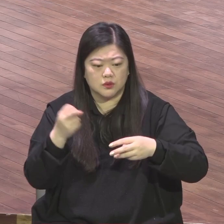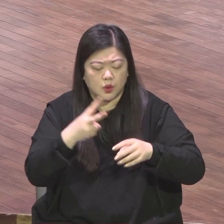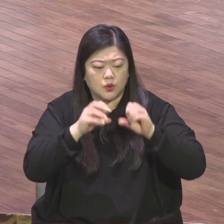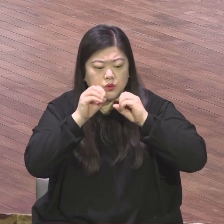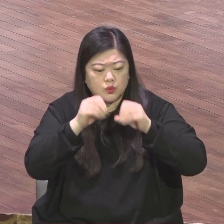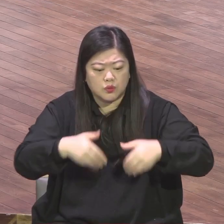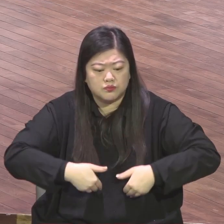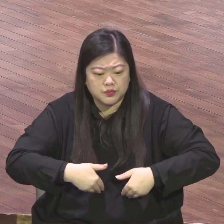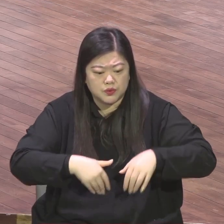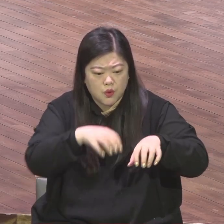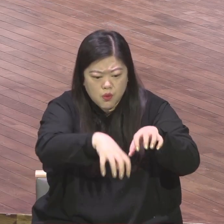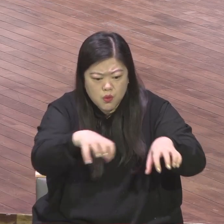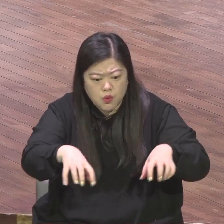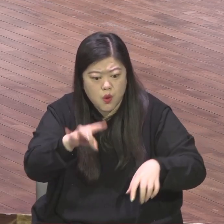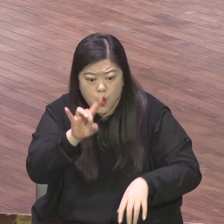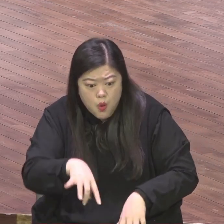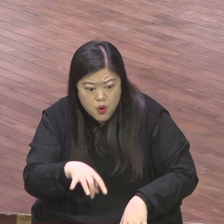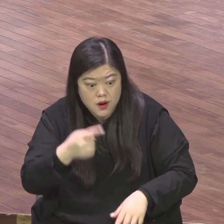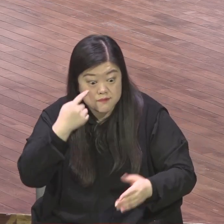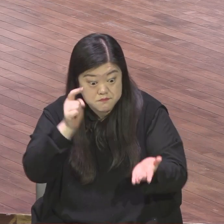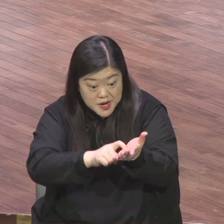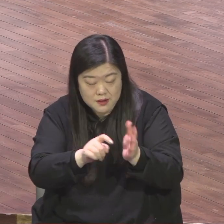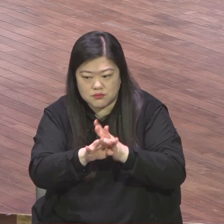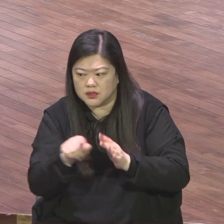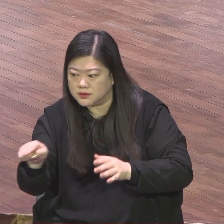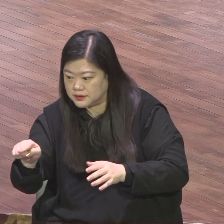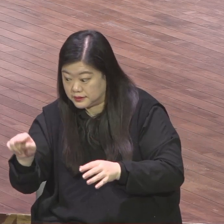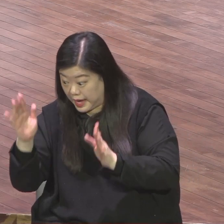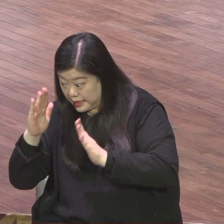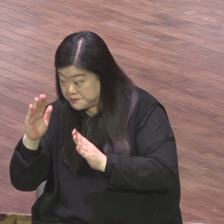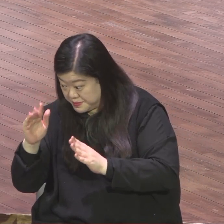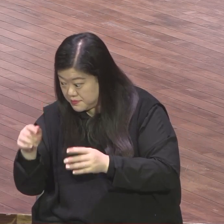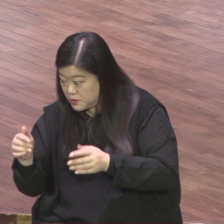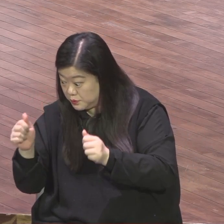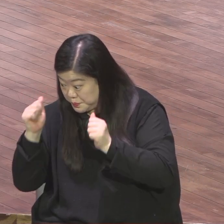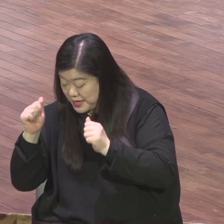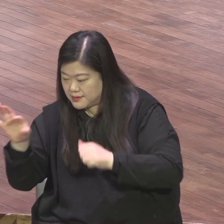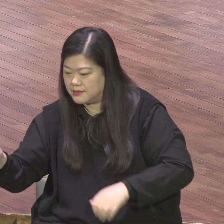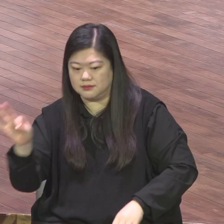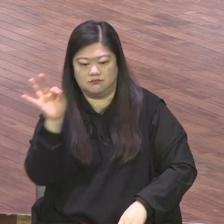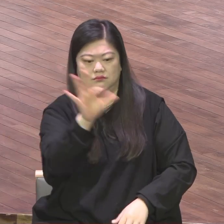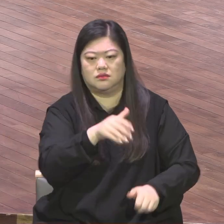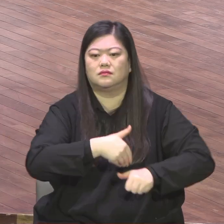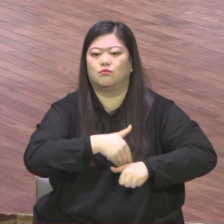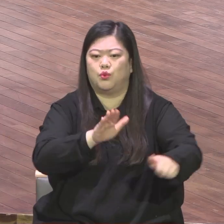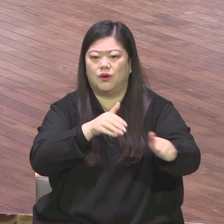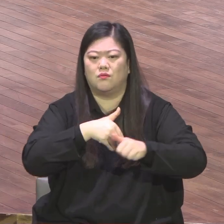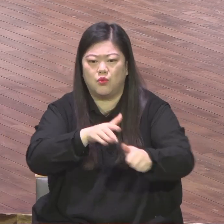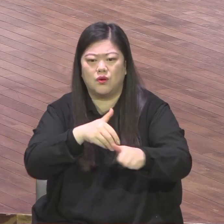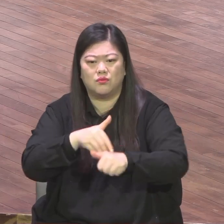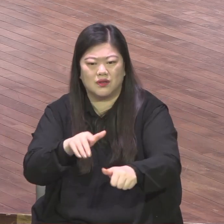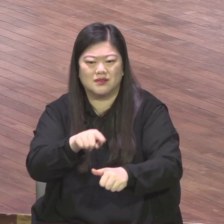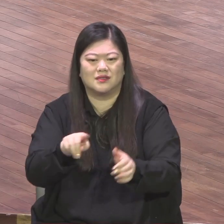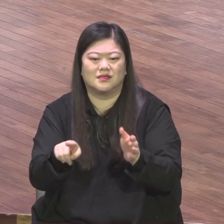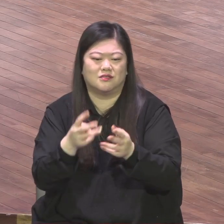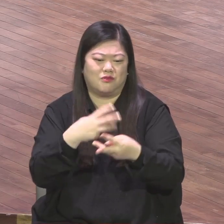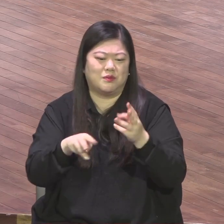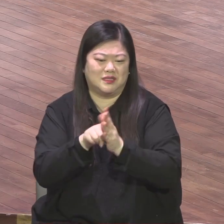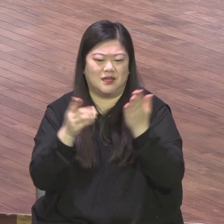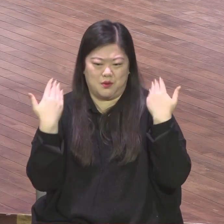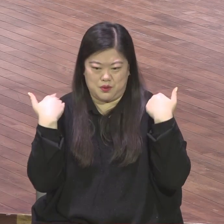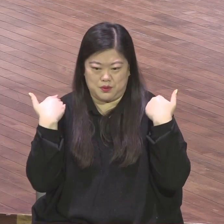현장에 바로 이 살려낼 수 있는 이 사람을 파송하는 이것이 알류입니다.